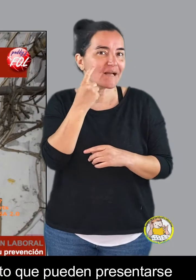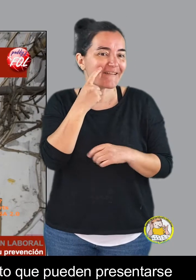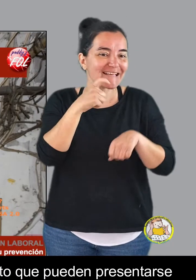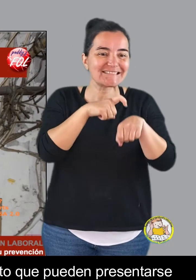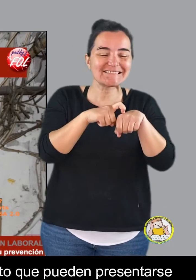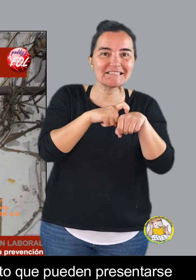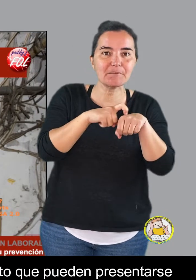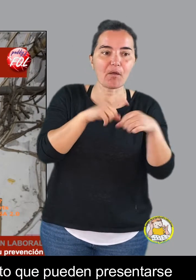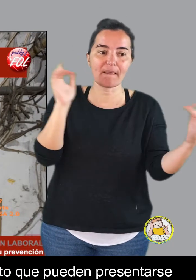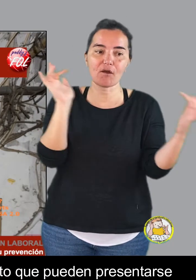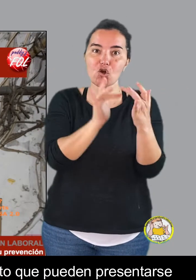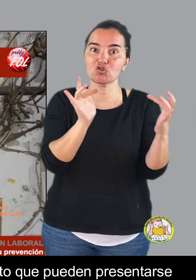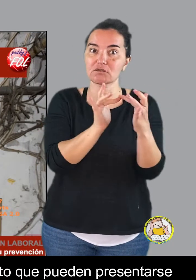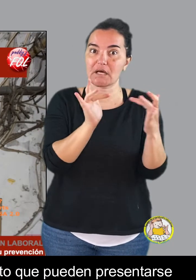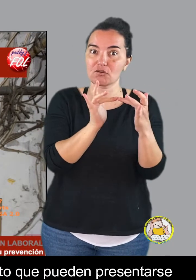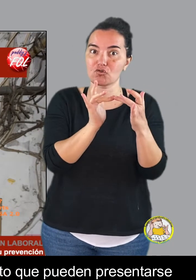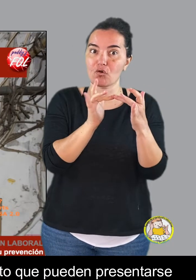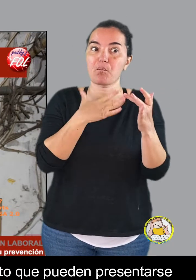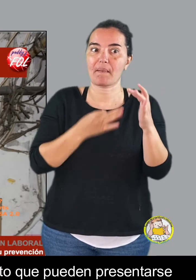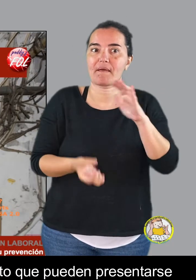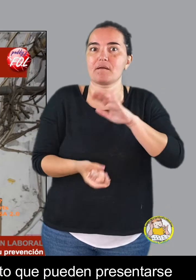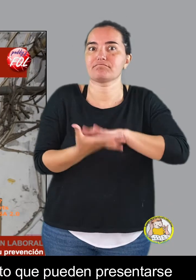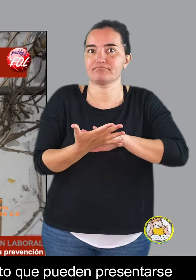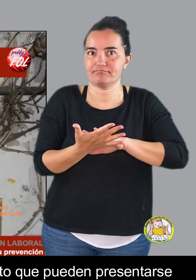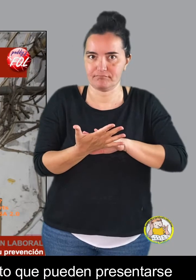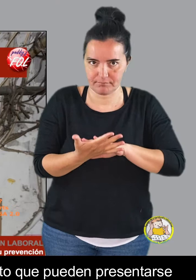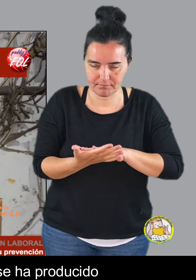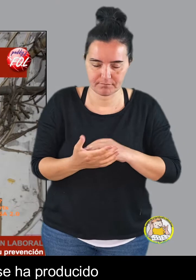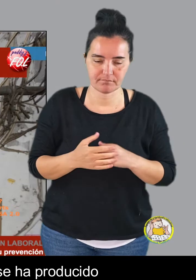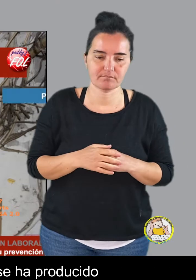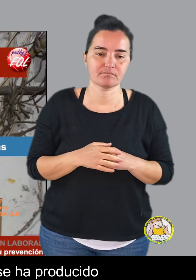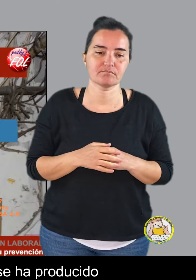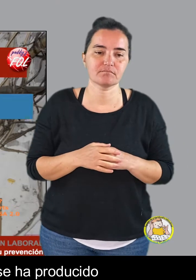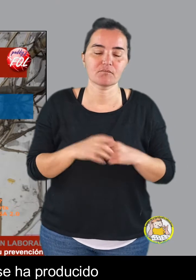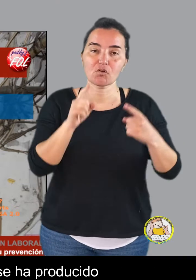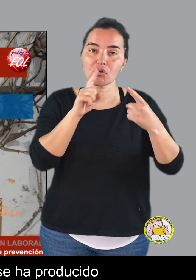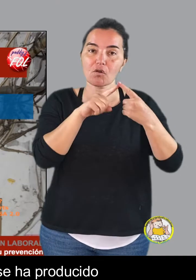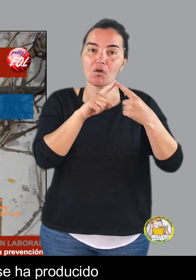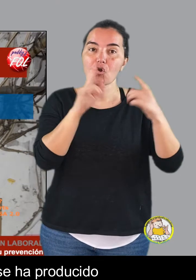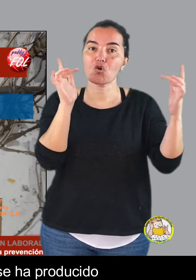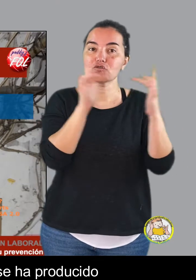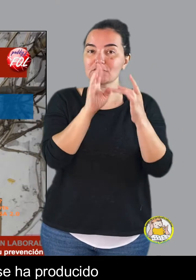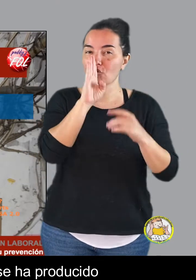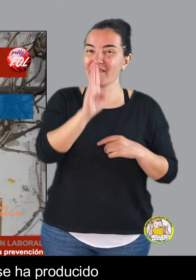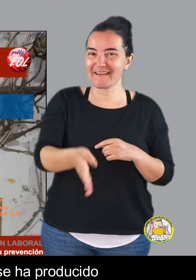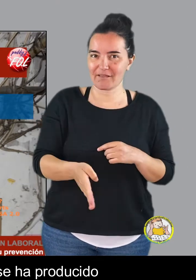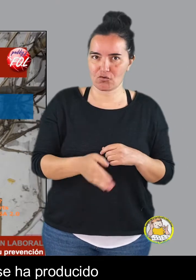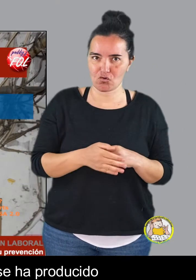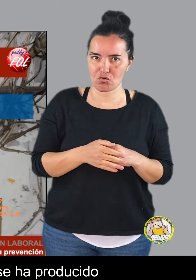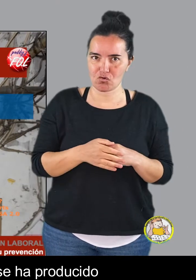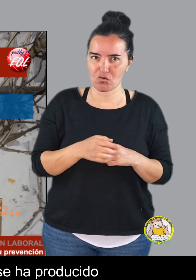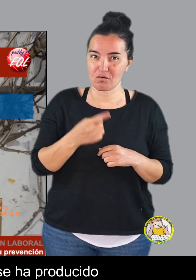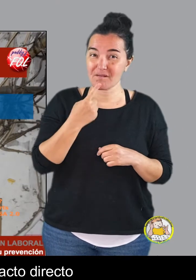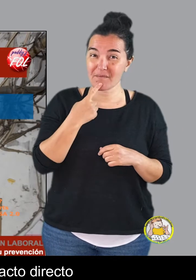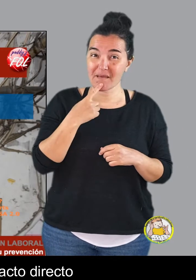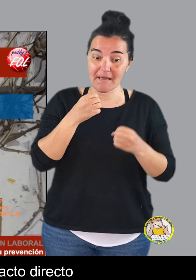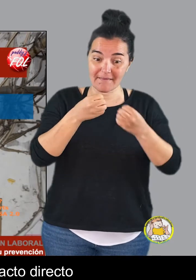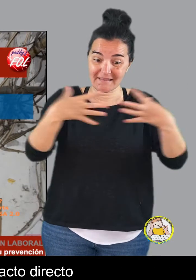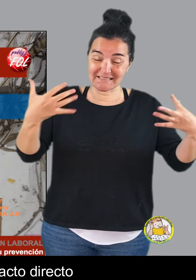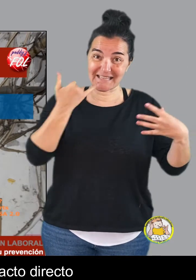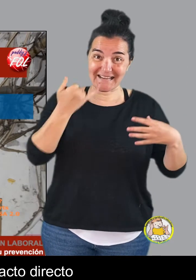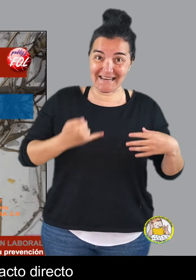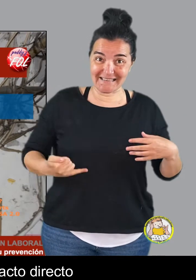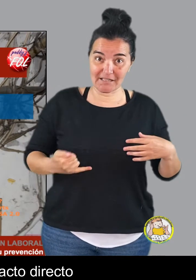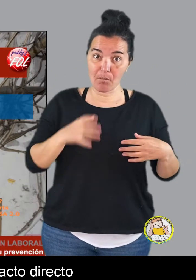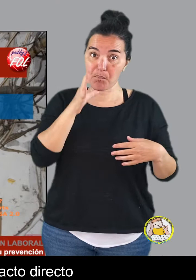los diferentes tipos de contacto que pueden presentarse. Contacto directo. Hablamos de que se ha producido una